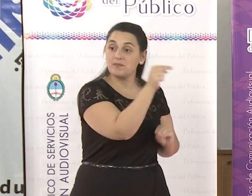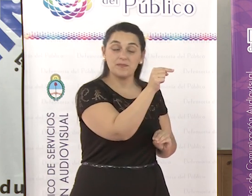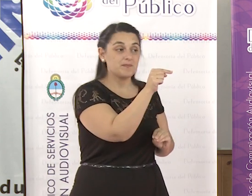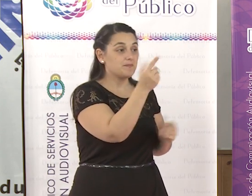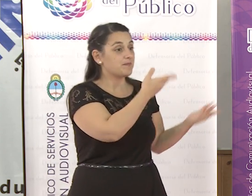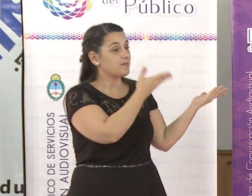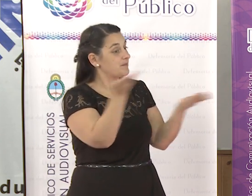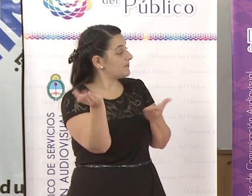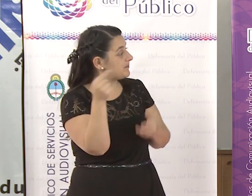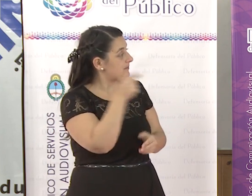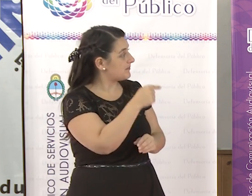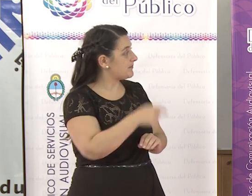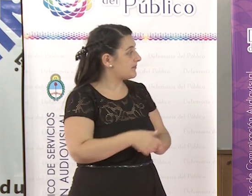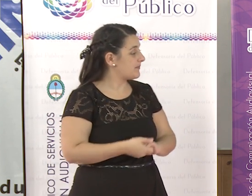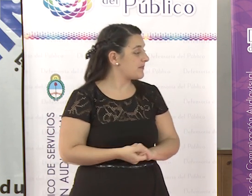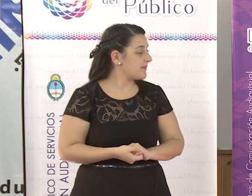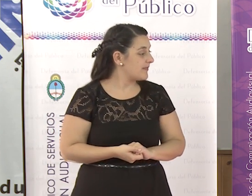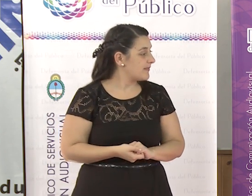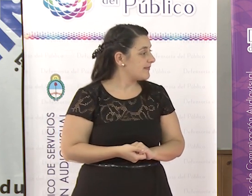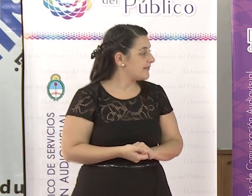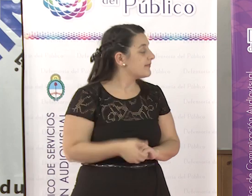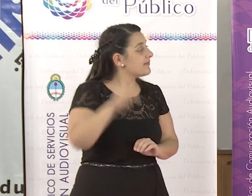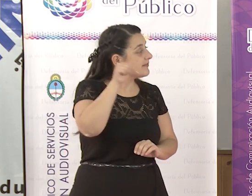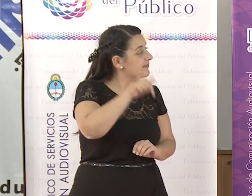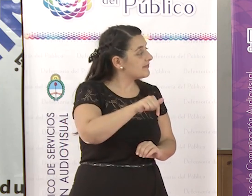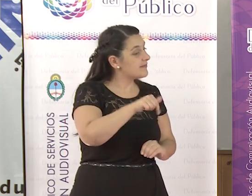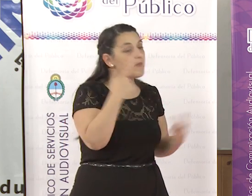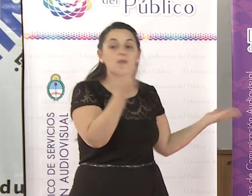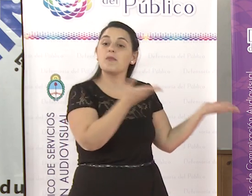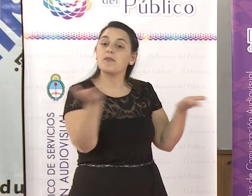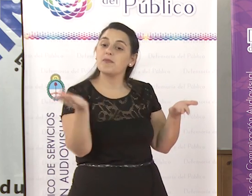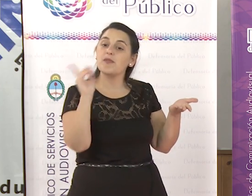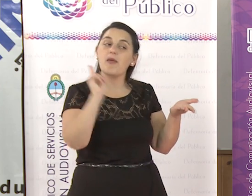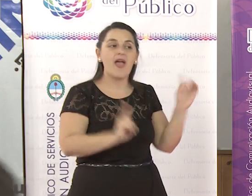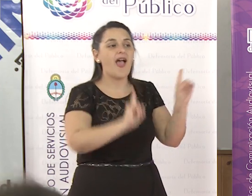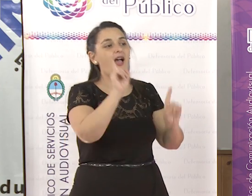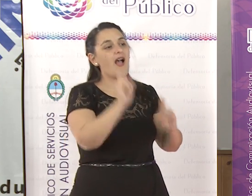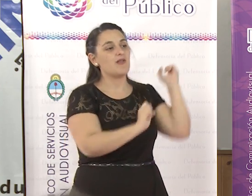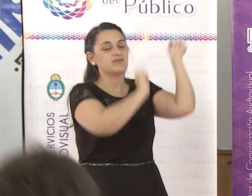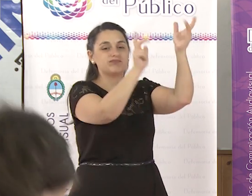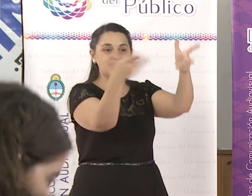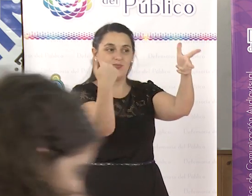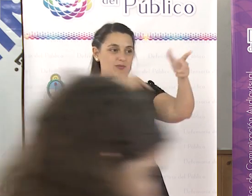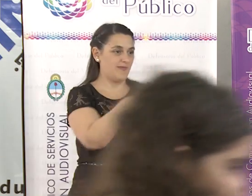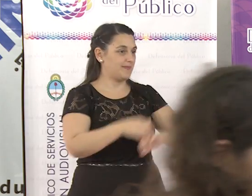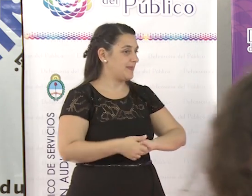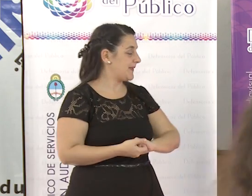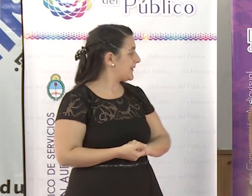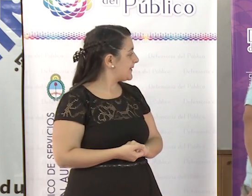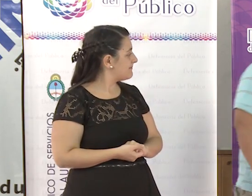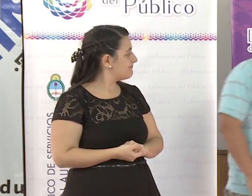para que los salud y bueno así podemos presentar y bueno también aportarán de asamblea